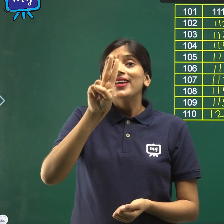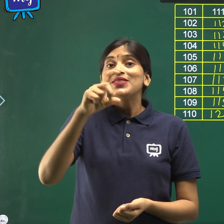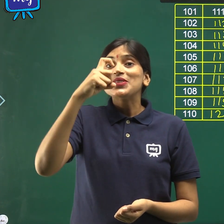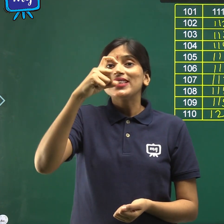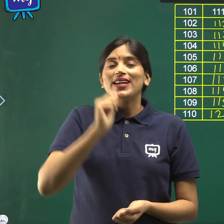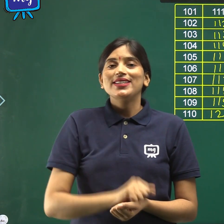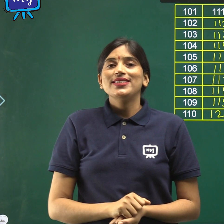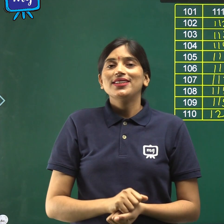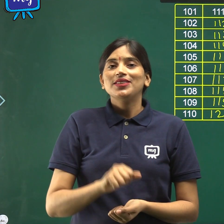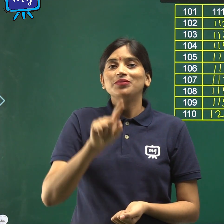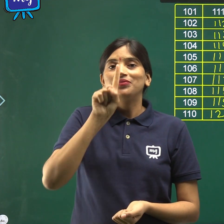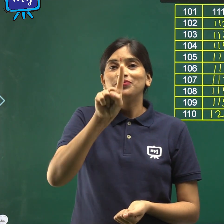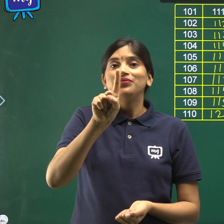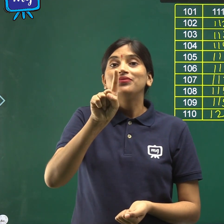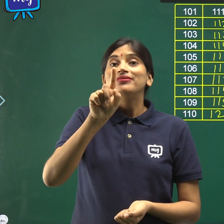127,